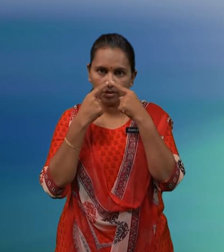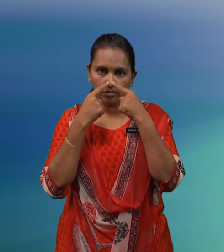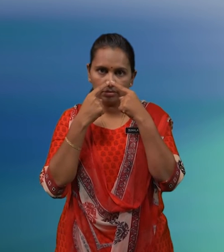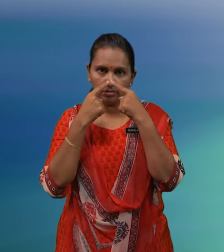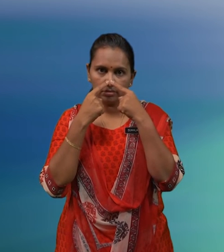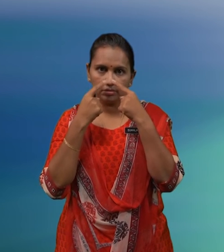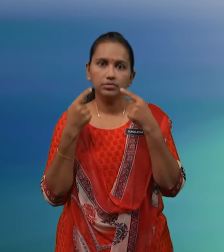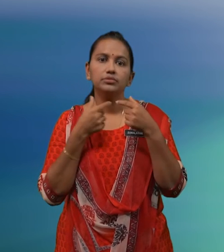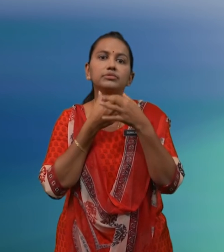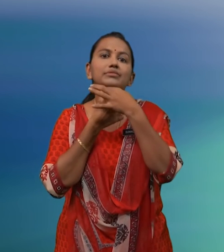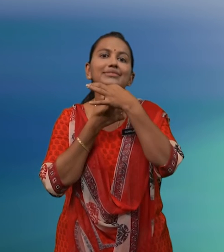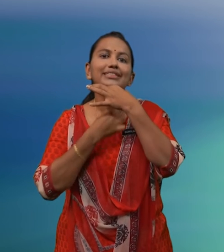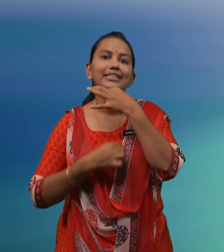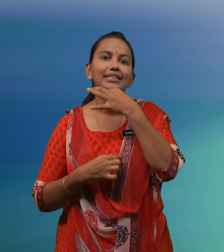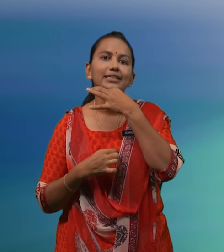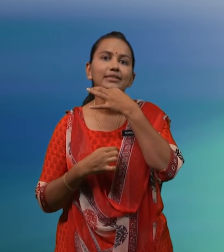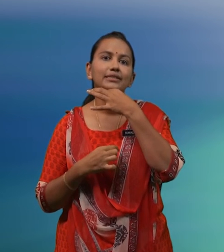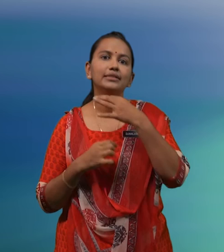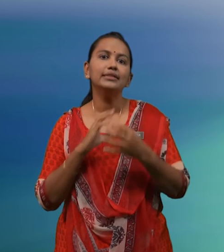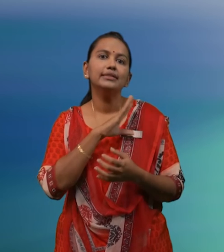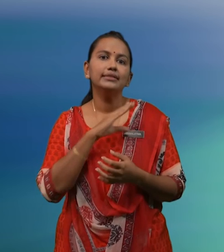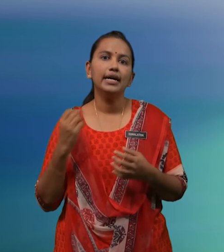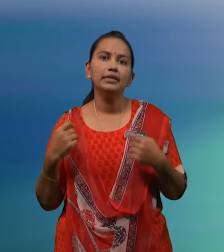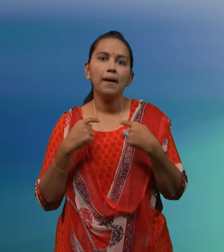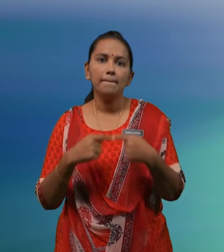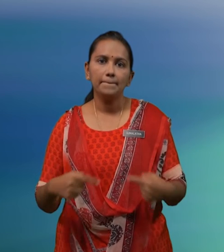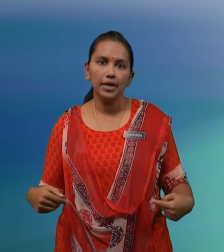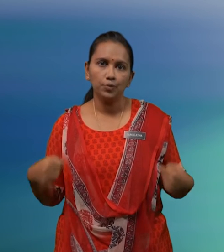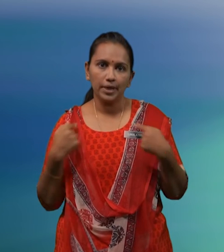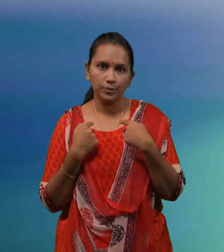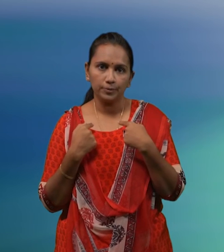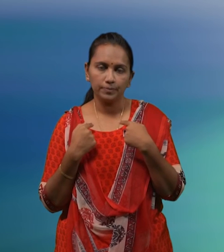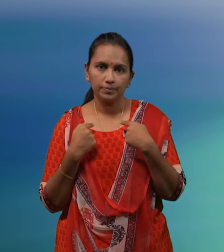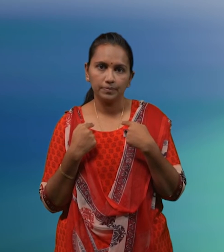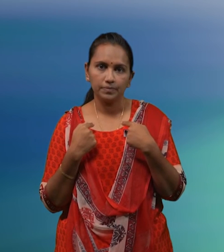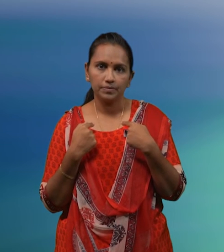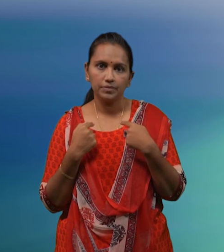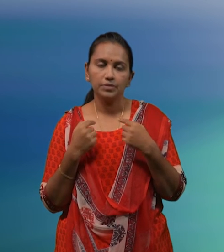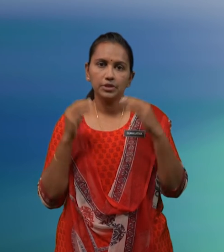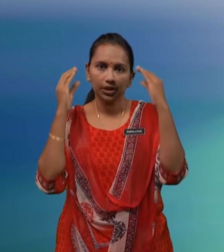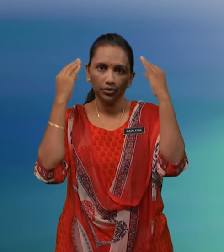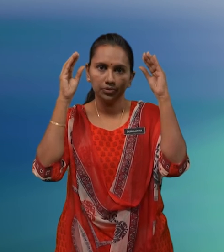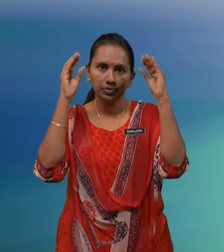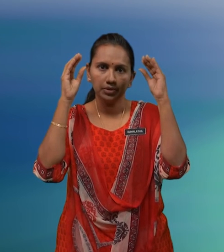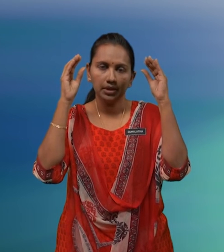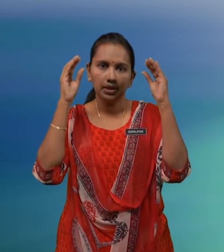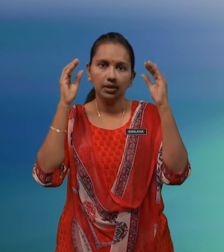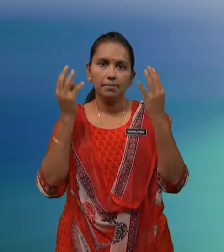hidung, trakea dan paru-paru. Cikgu